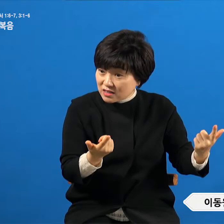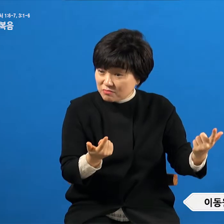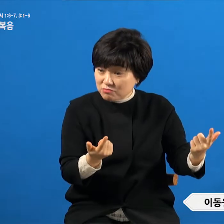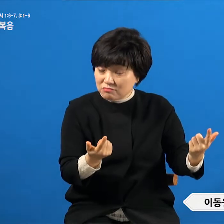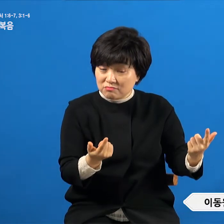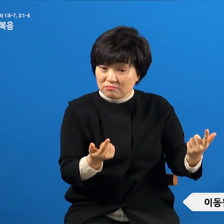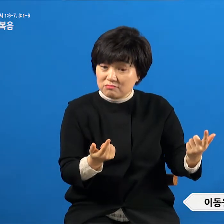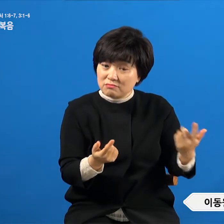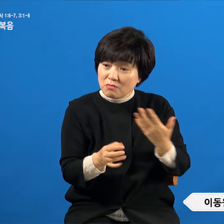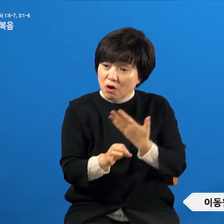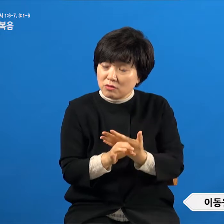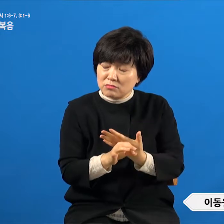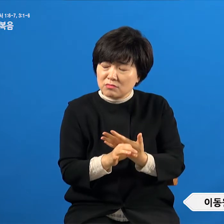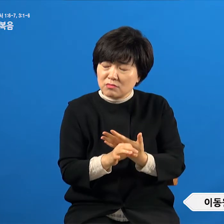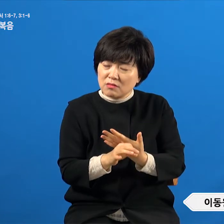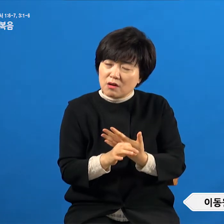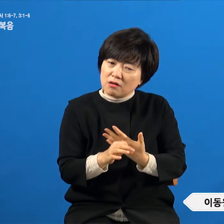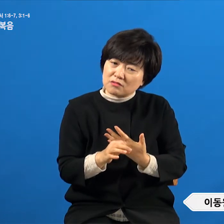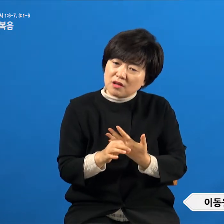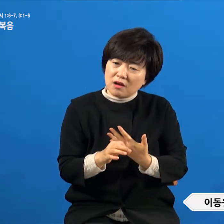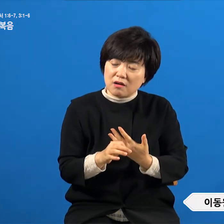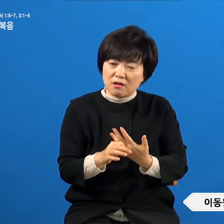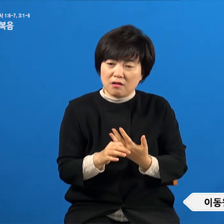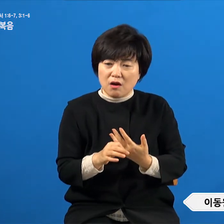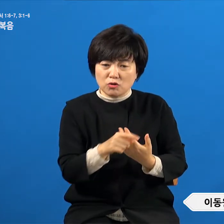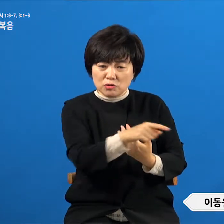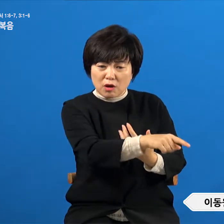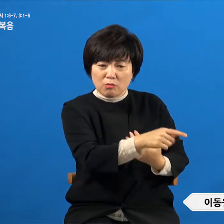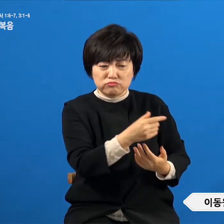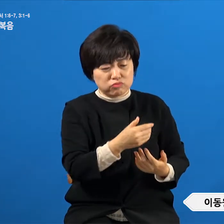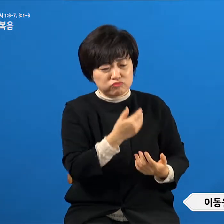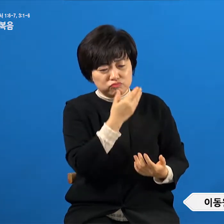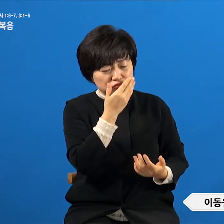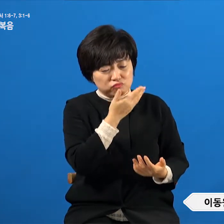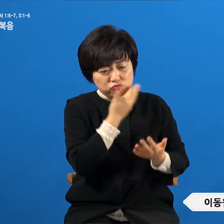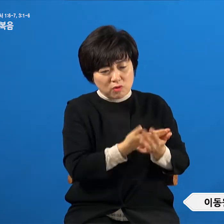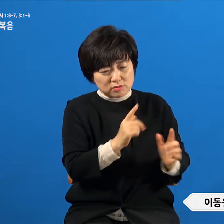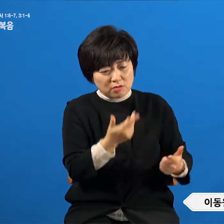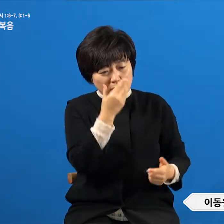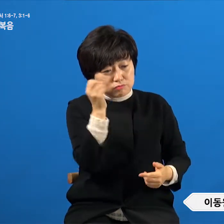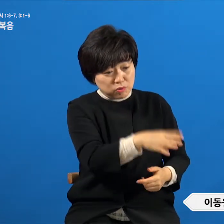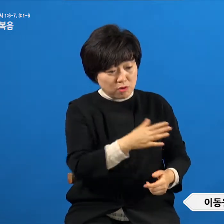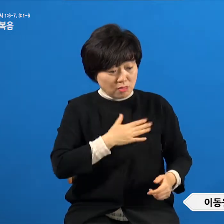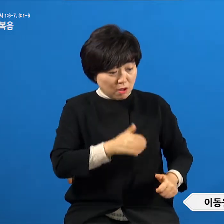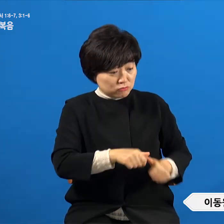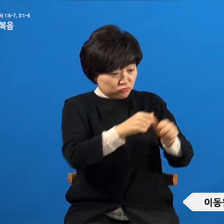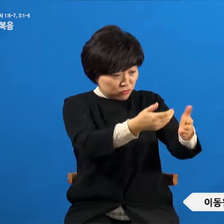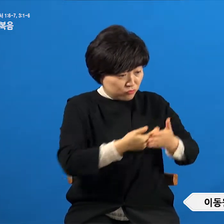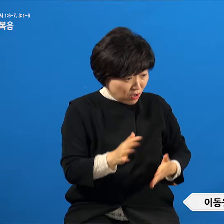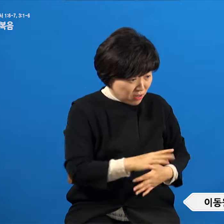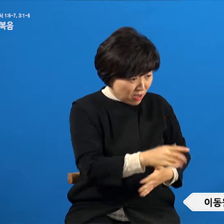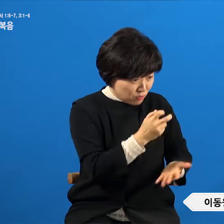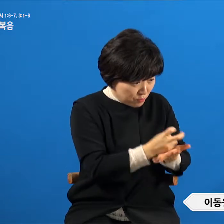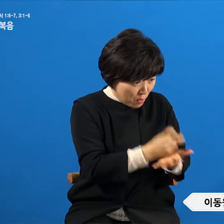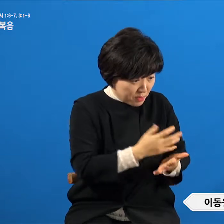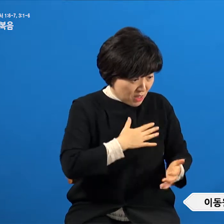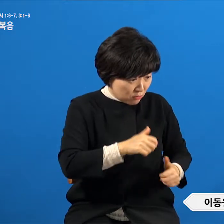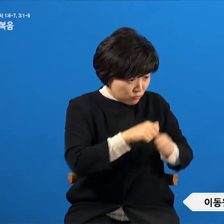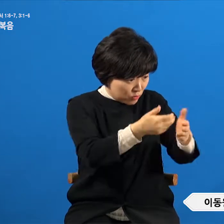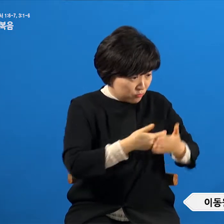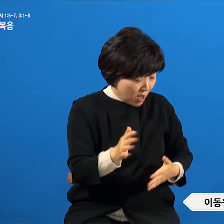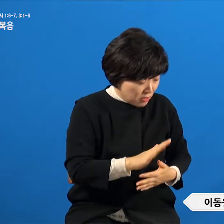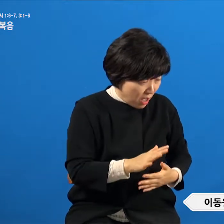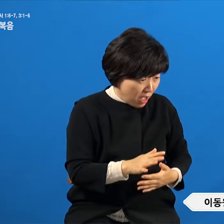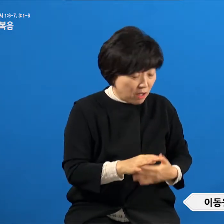아무렇게나 살아도 좋은가? 이런 중요한 이슈가 제기됩니다. 만일 우리의 행위가 우리를 구원하지 못하는 것이라면 그러면 우리의